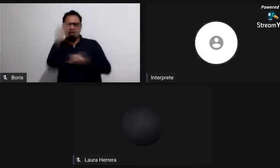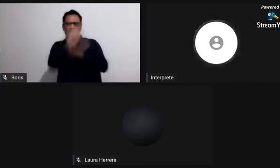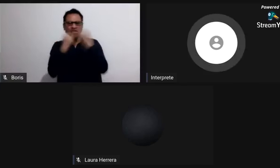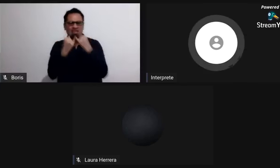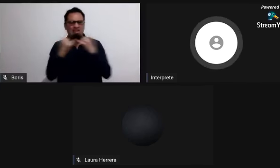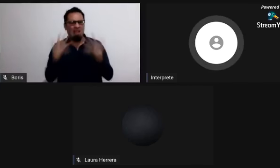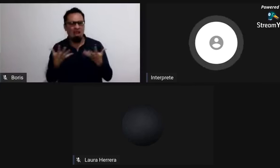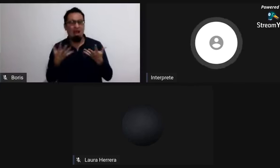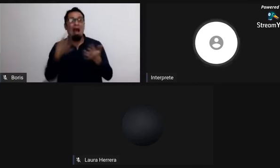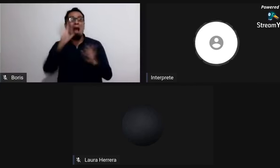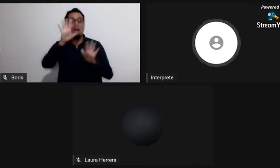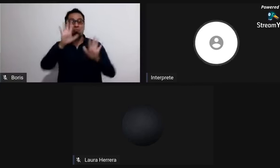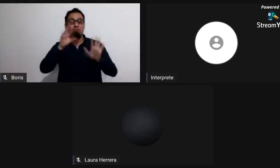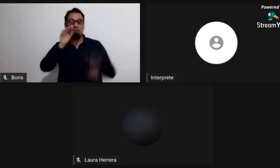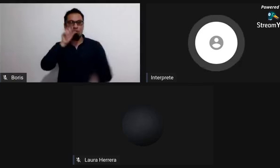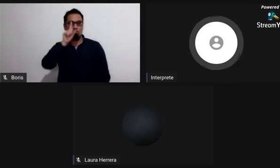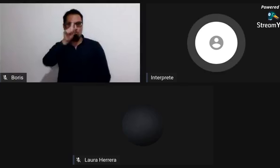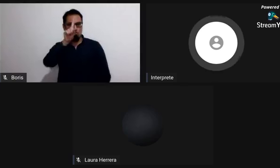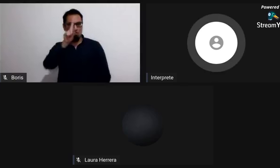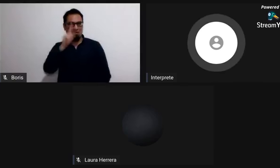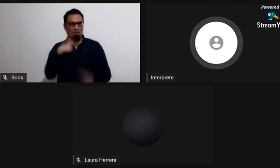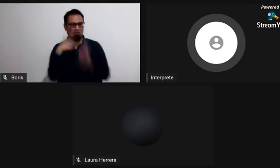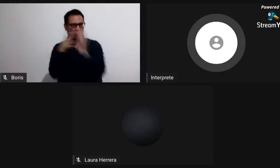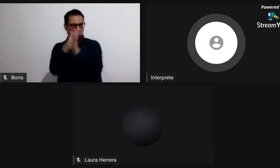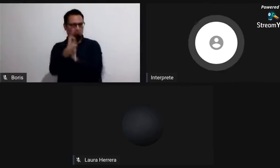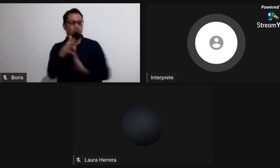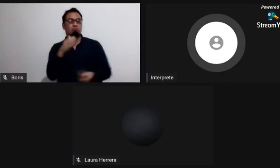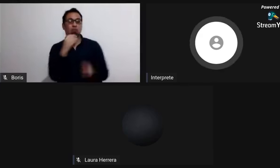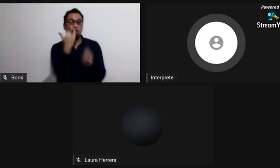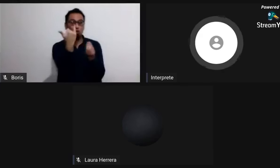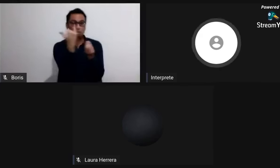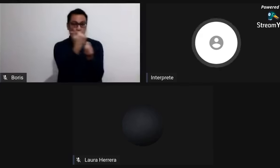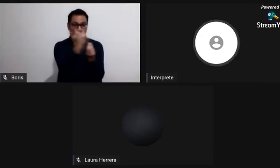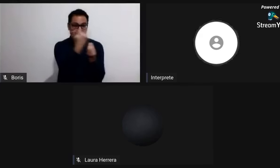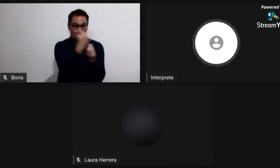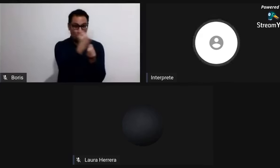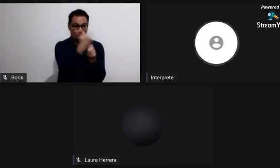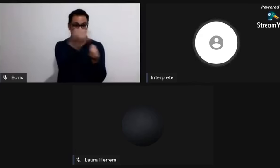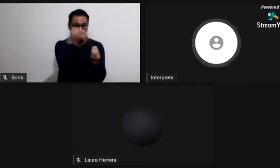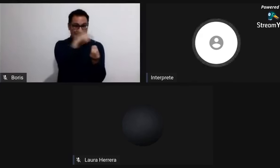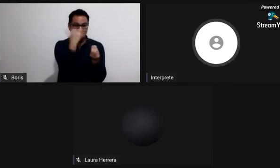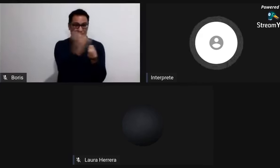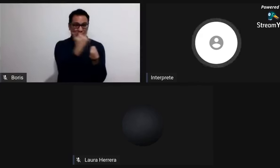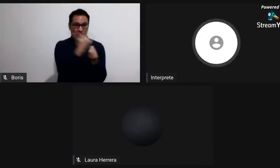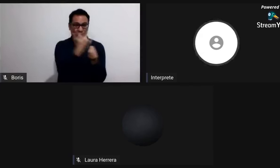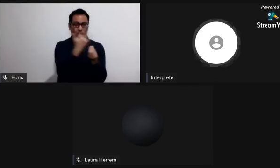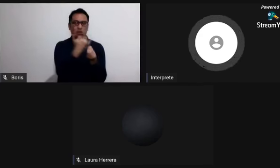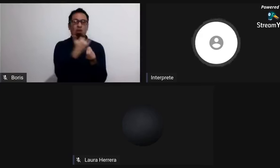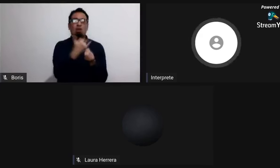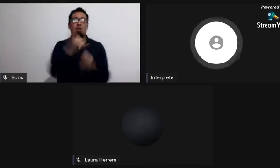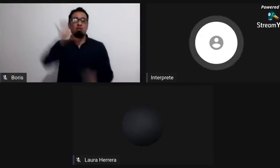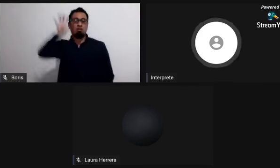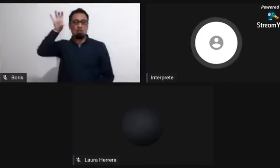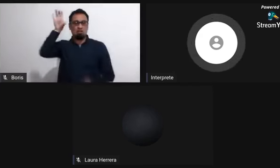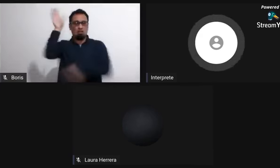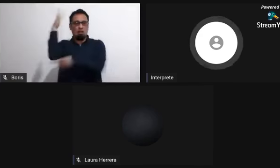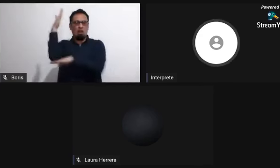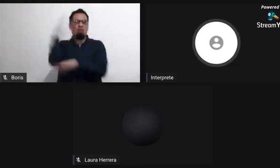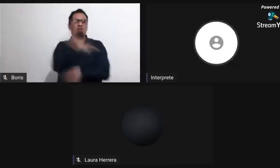el concepto de nación. No obstante, dentro de ese vaivén del centralismo, del federalismo, entendemos